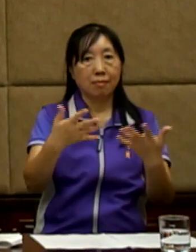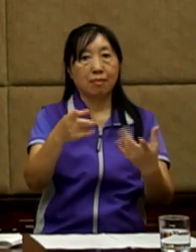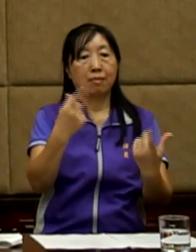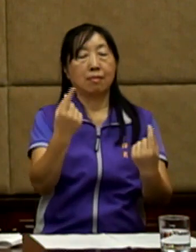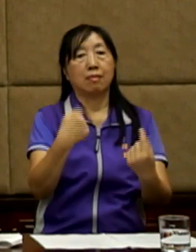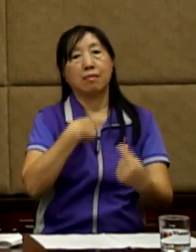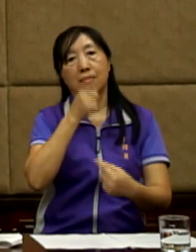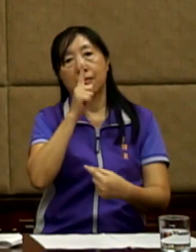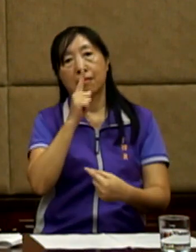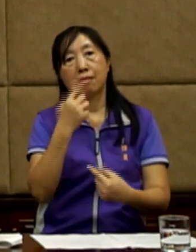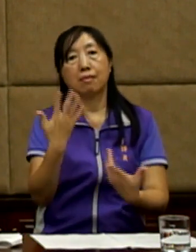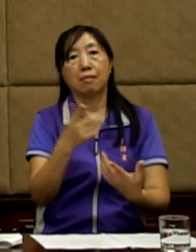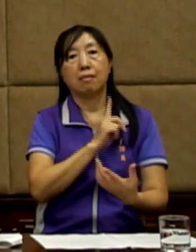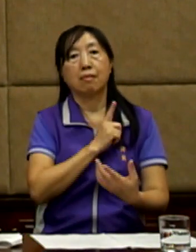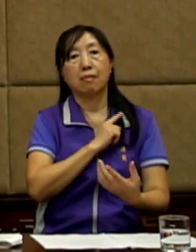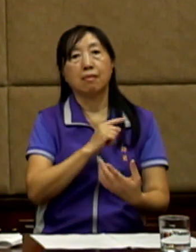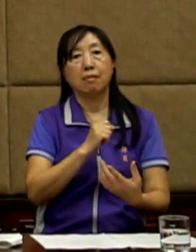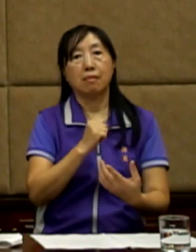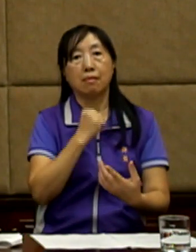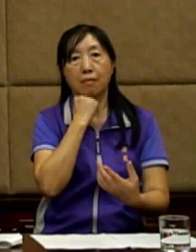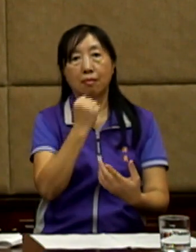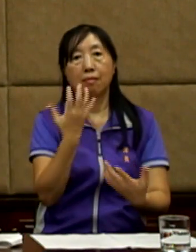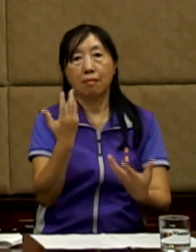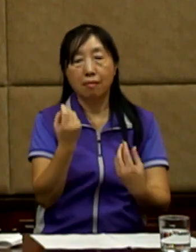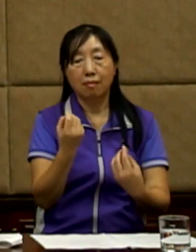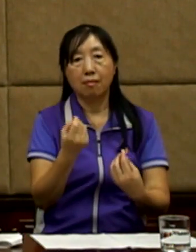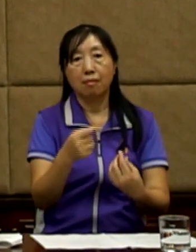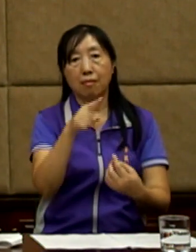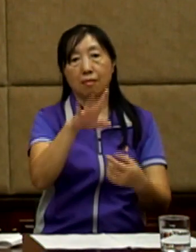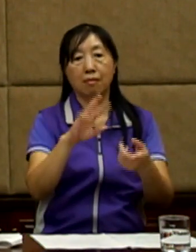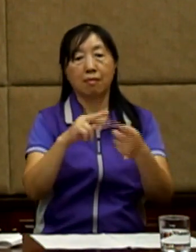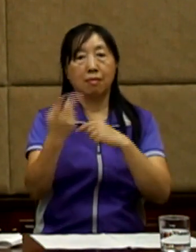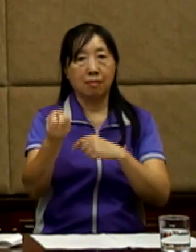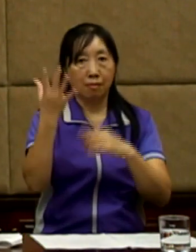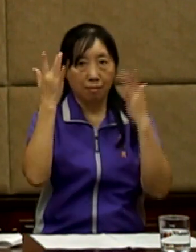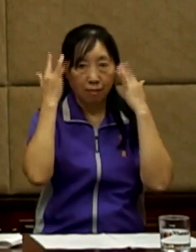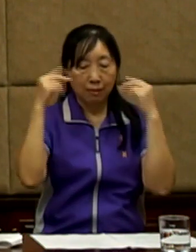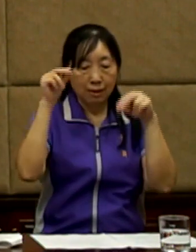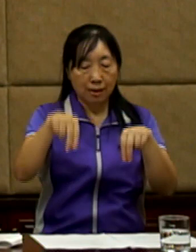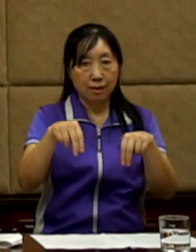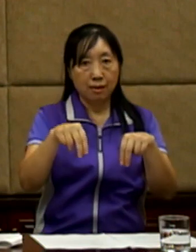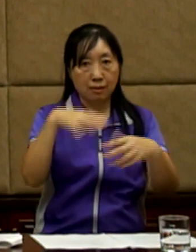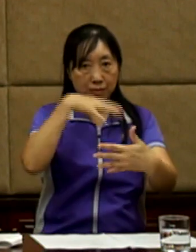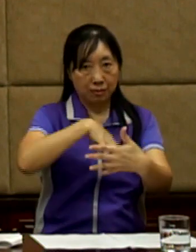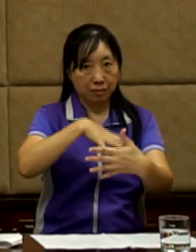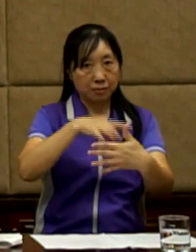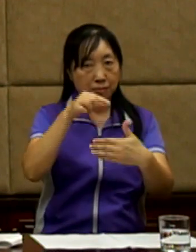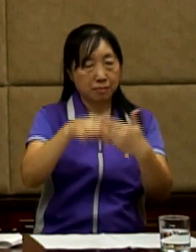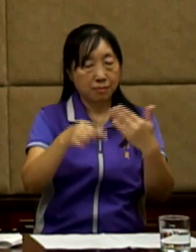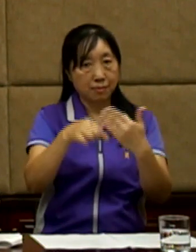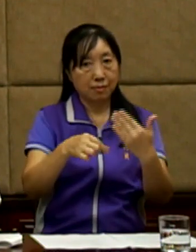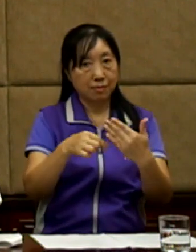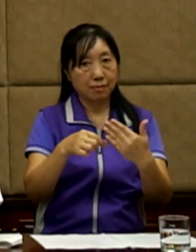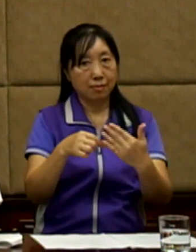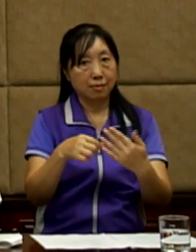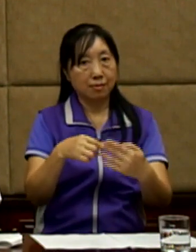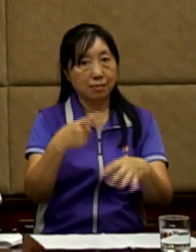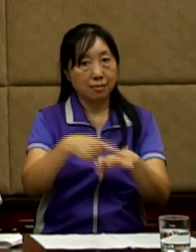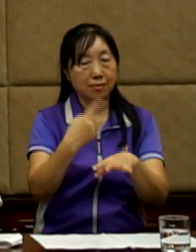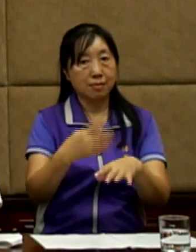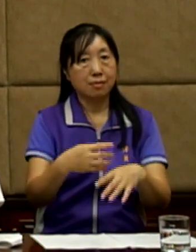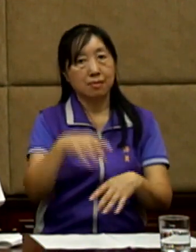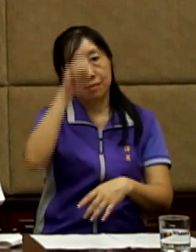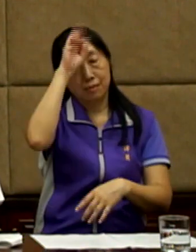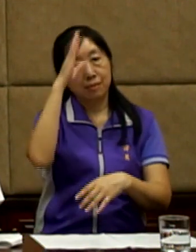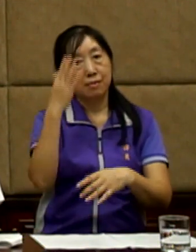为是这个是从那个就是他跟华夏公司订的契约里面是有，我们是从党产会这